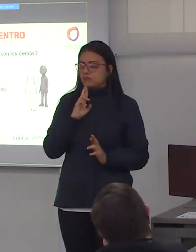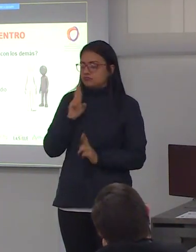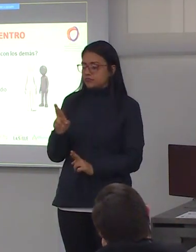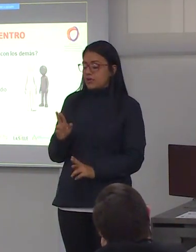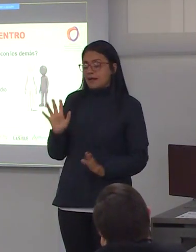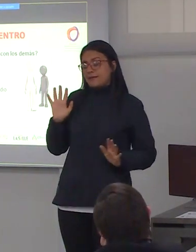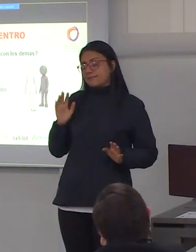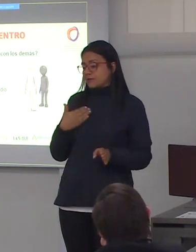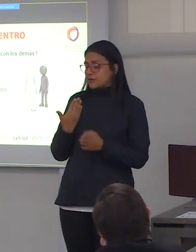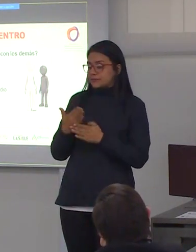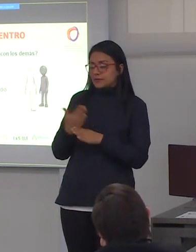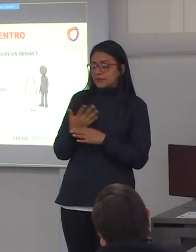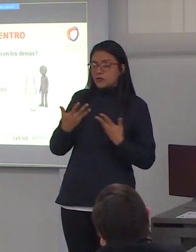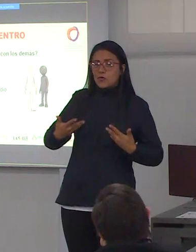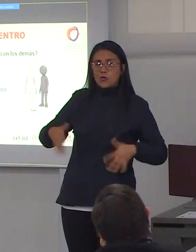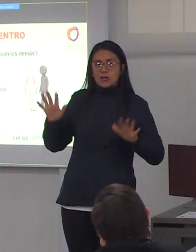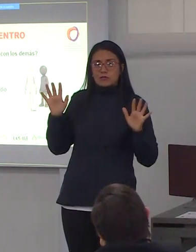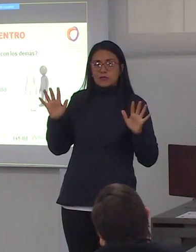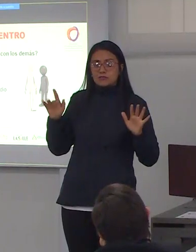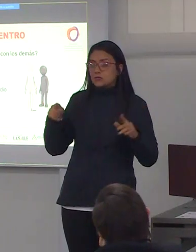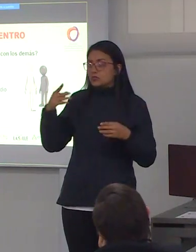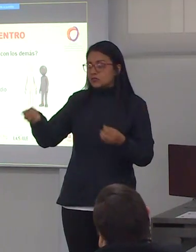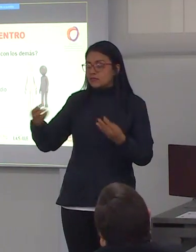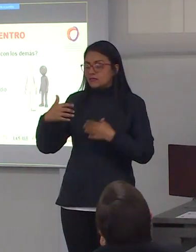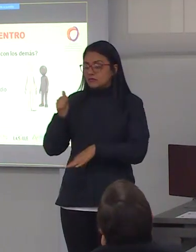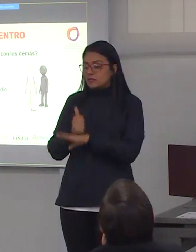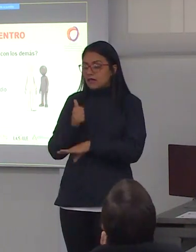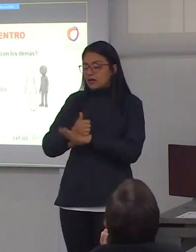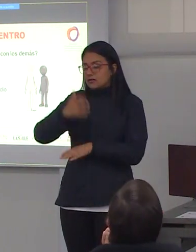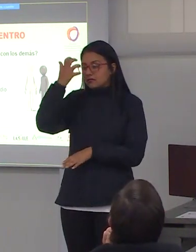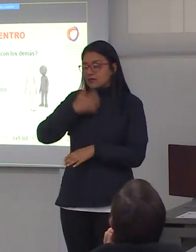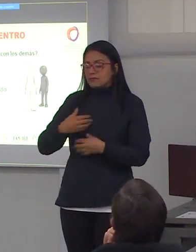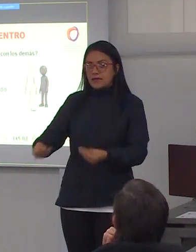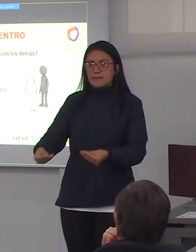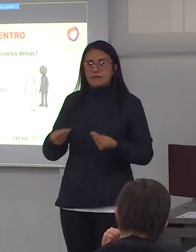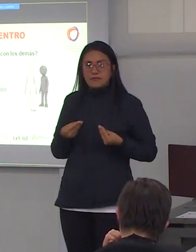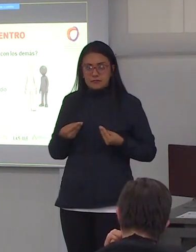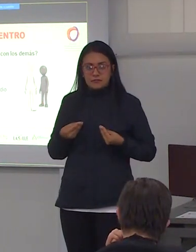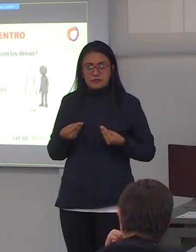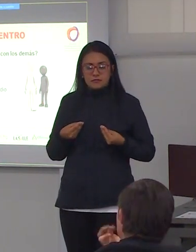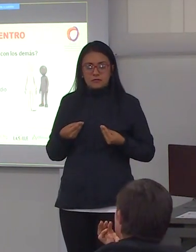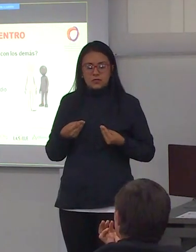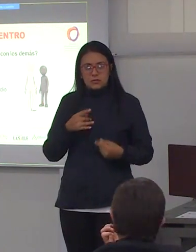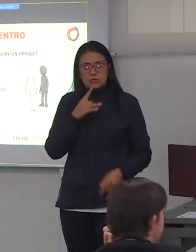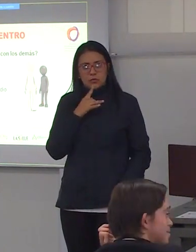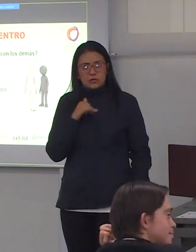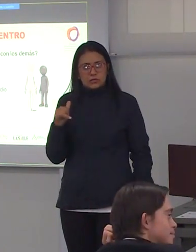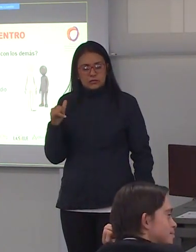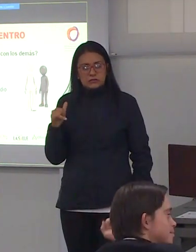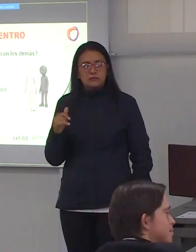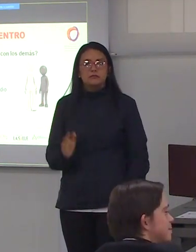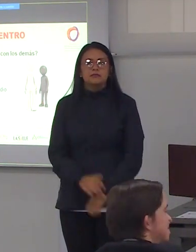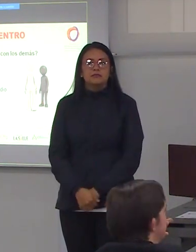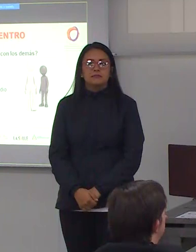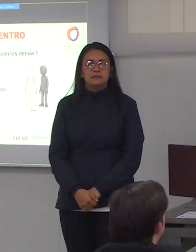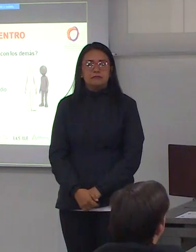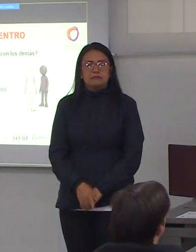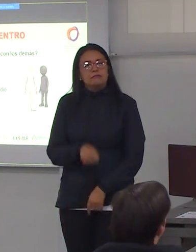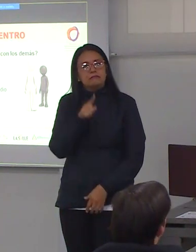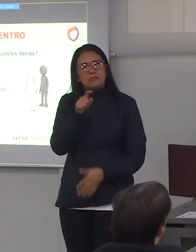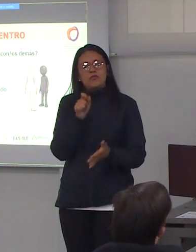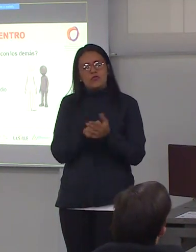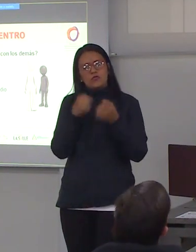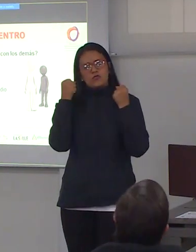fue ese no es mi problema usted me entrega los trabajos y los parciales wow eso es un punto